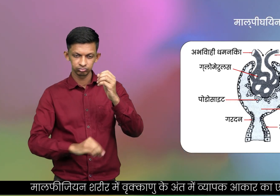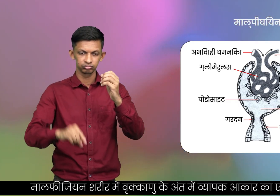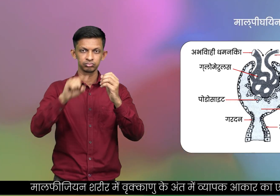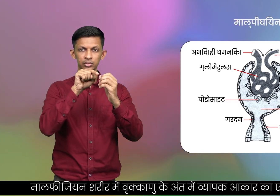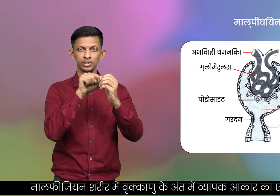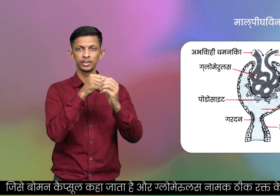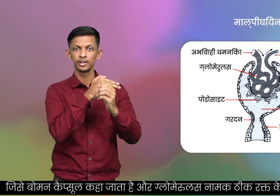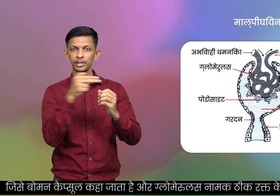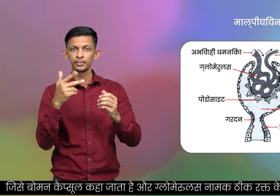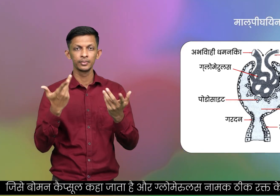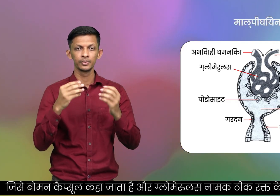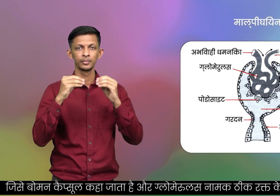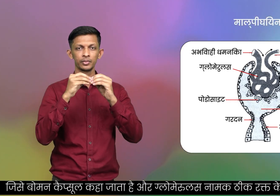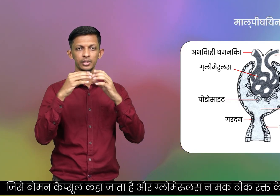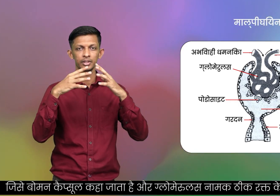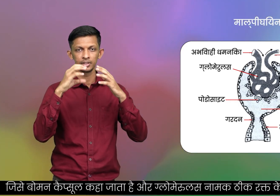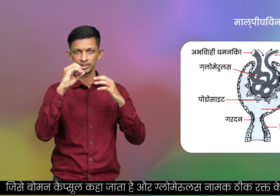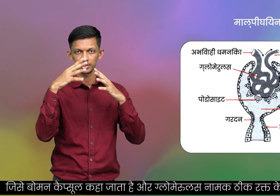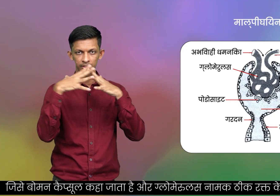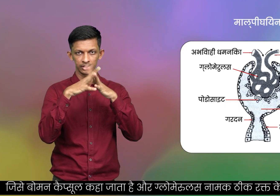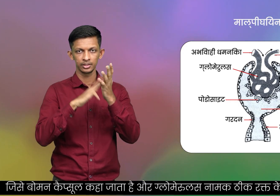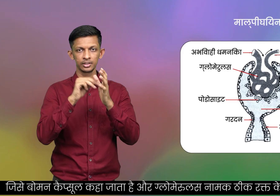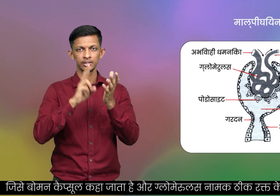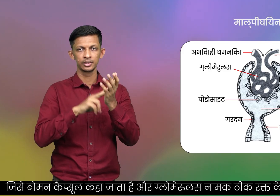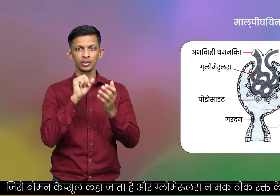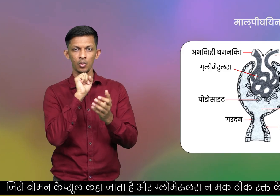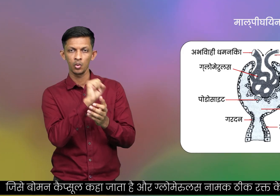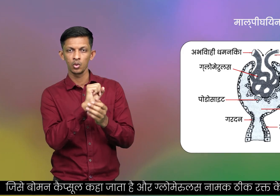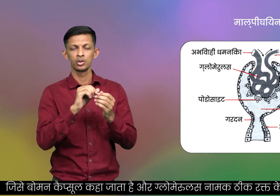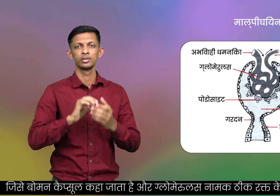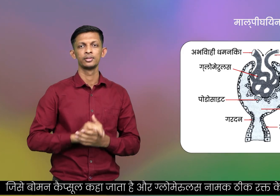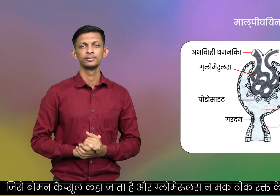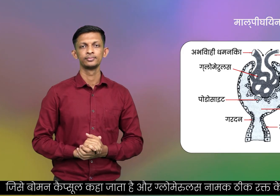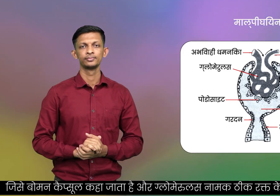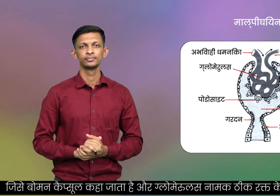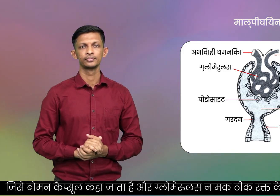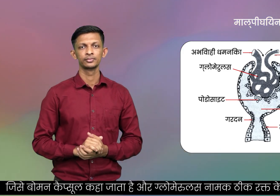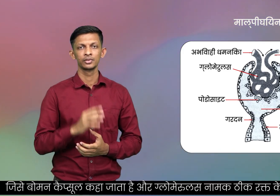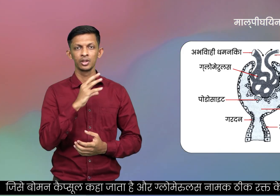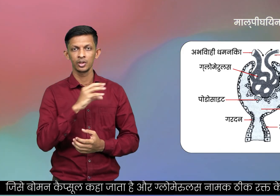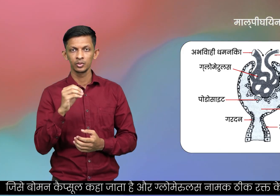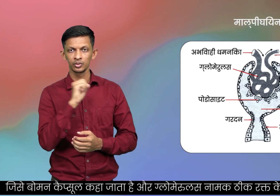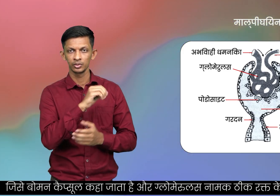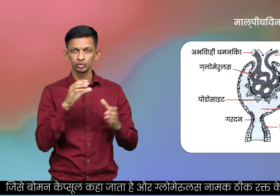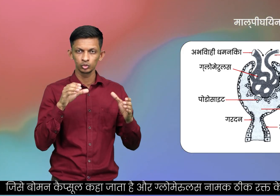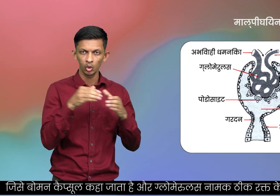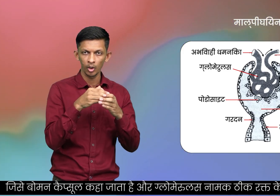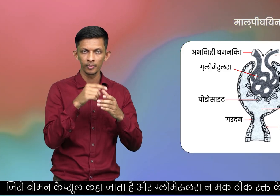प्लेनुमा है, जिसे बोमन कैप्सूल कहा जाता है। अगर ग्लोमेरुलस